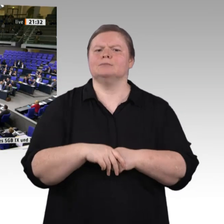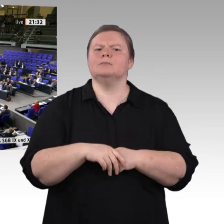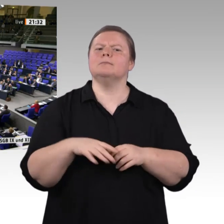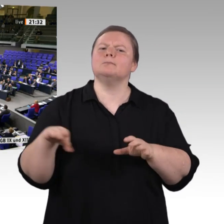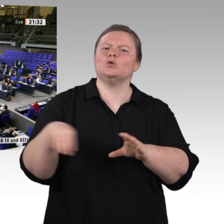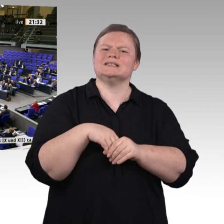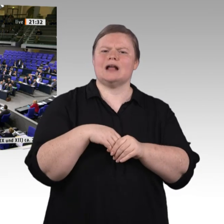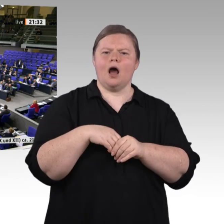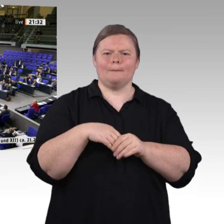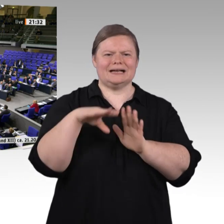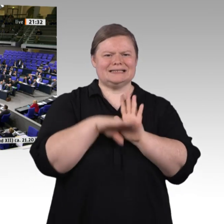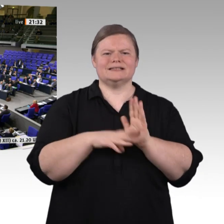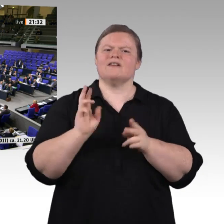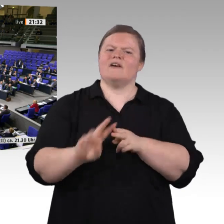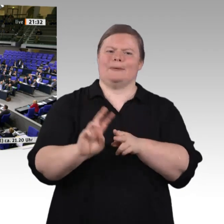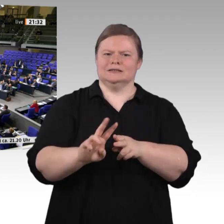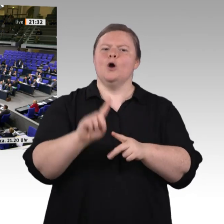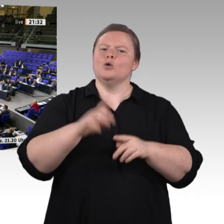Beschlussempfehlung?